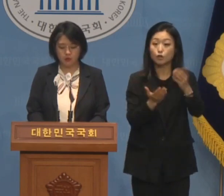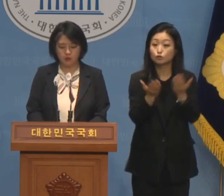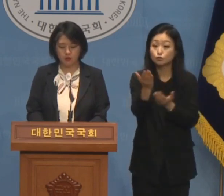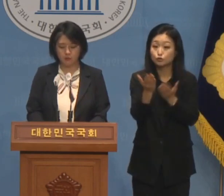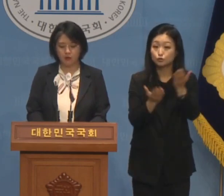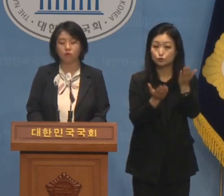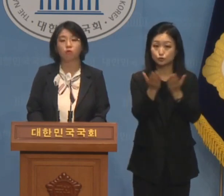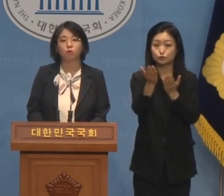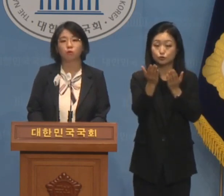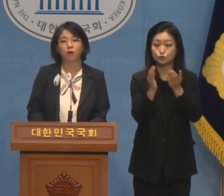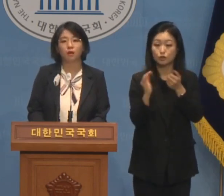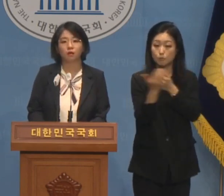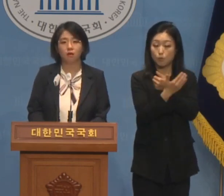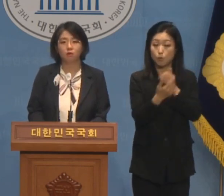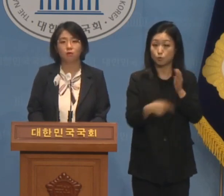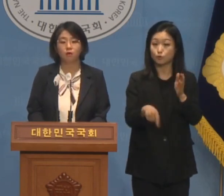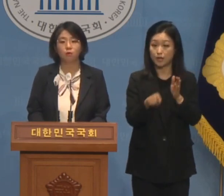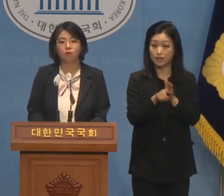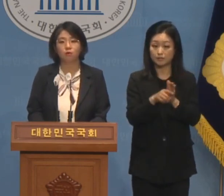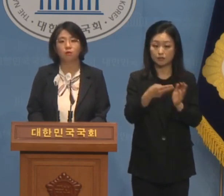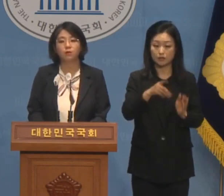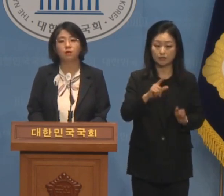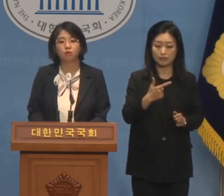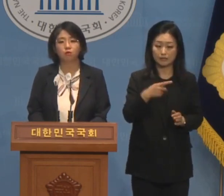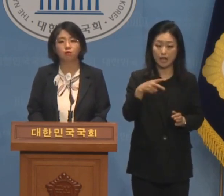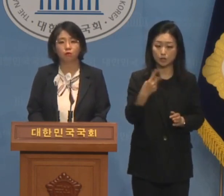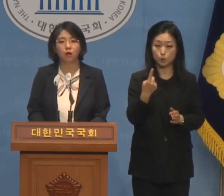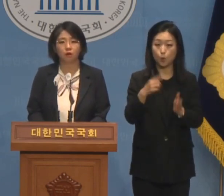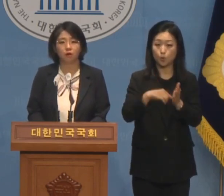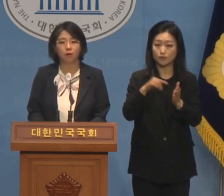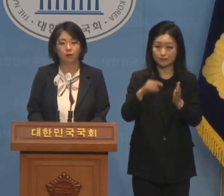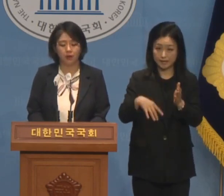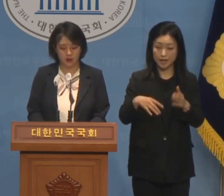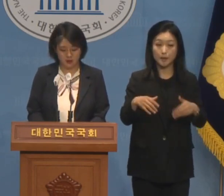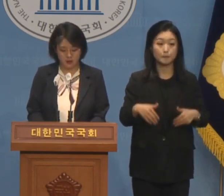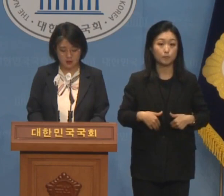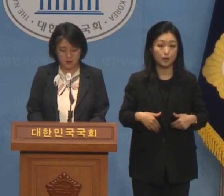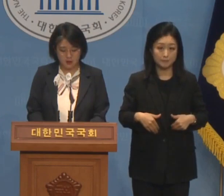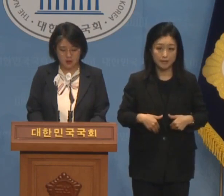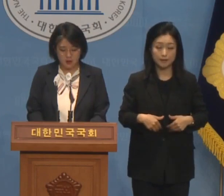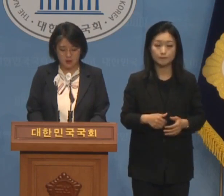경제를 지켜내려면 조속한 탄소세 도입은 필수 불가결합니다.